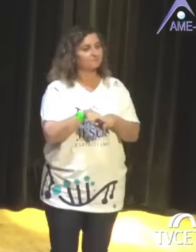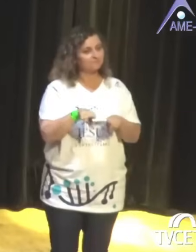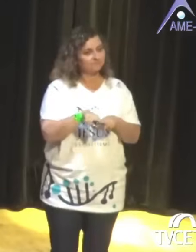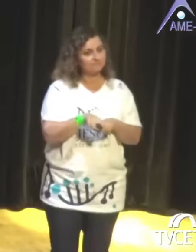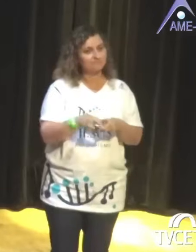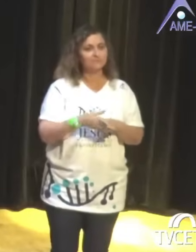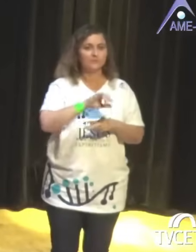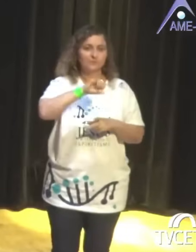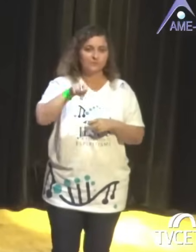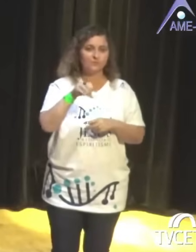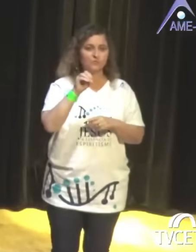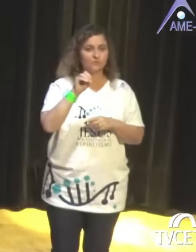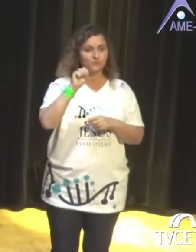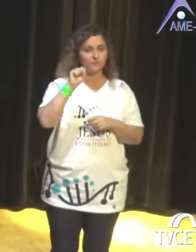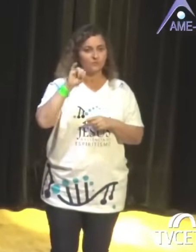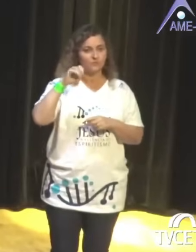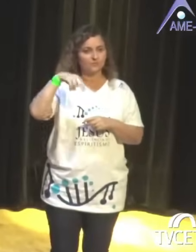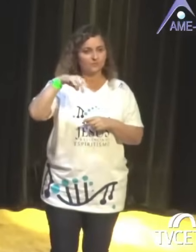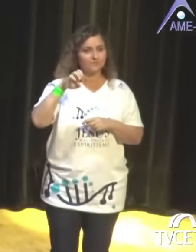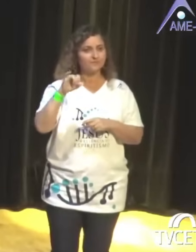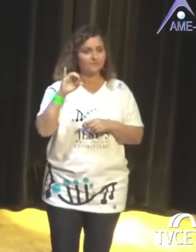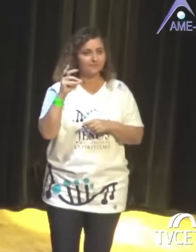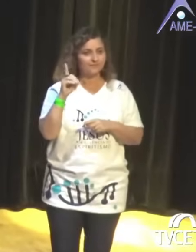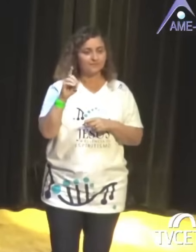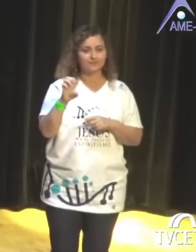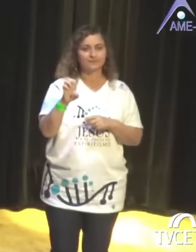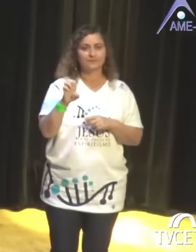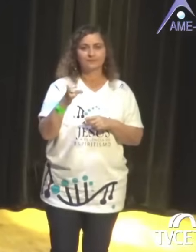mulher porque dá